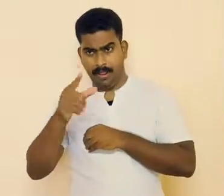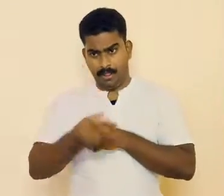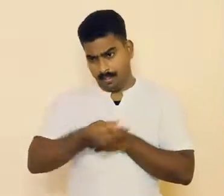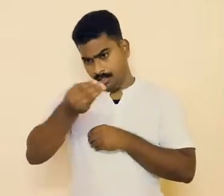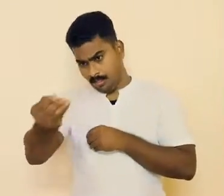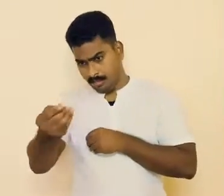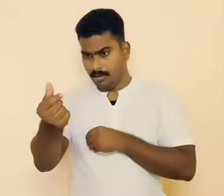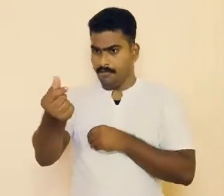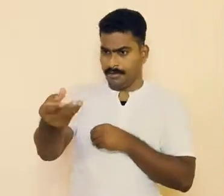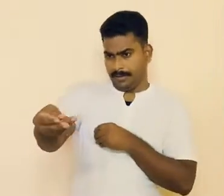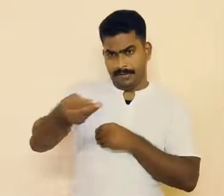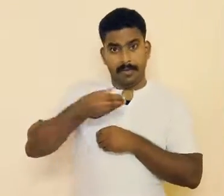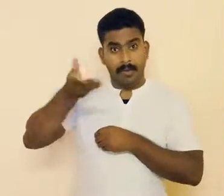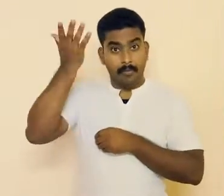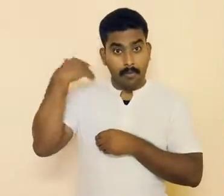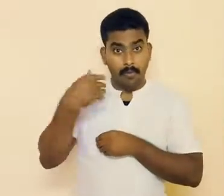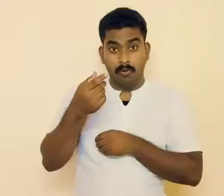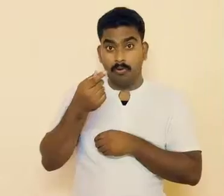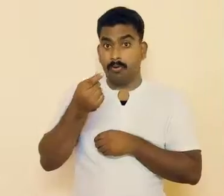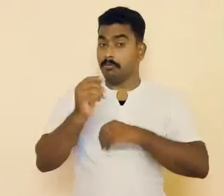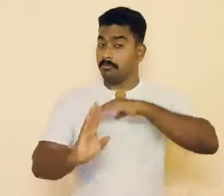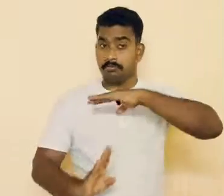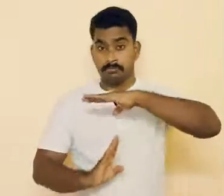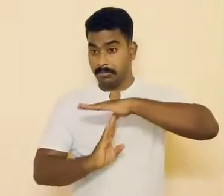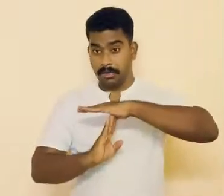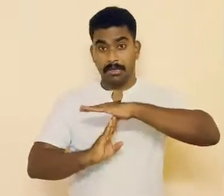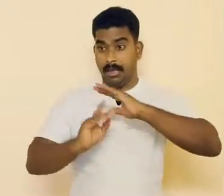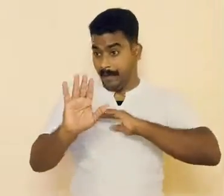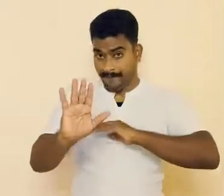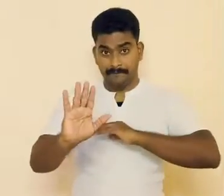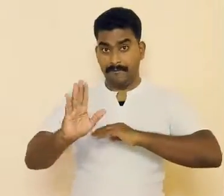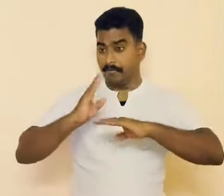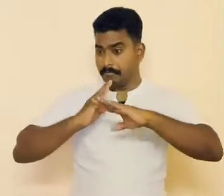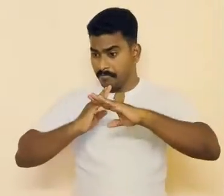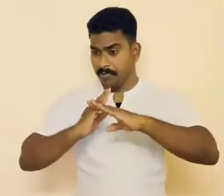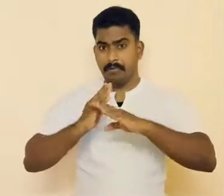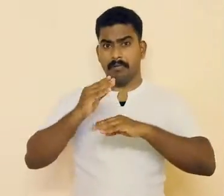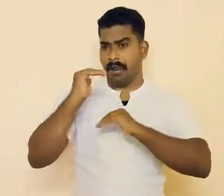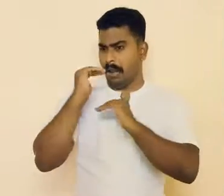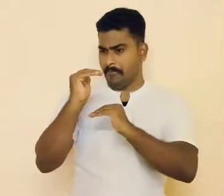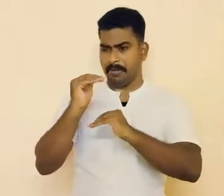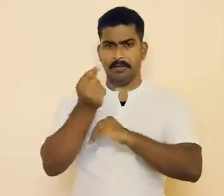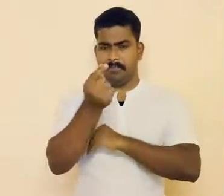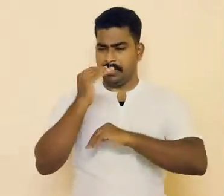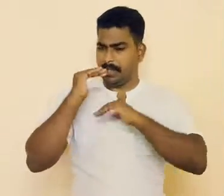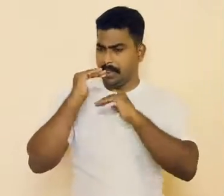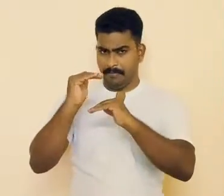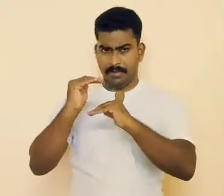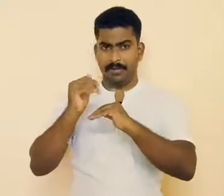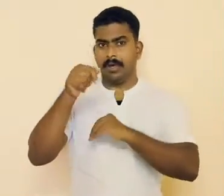നേരത്തെ 1 കോടി രൂപ വരെയുള്ള ബില്ലുകൾ മാത്രമേ മാറാൻ അനുമതി ഉണ്ടായിരുന്നുള്ളൂ.